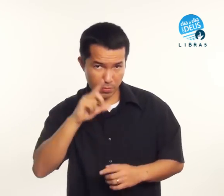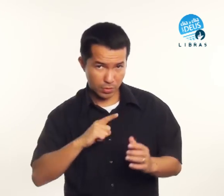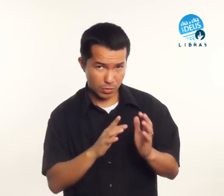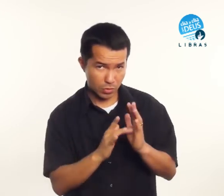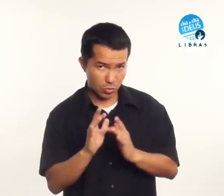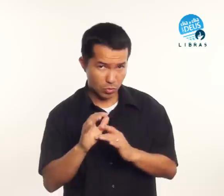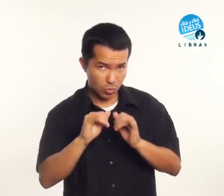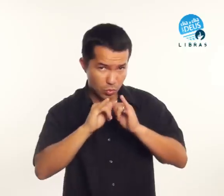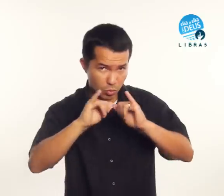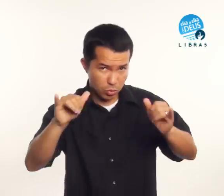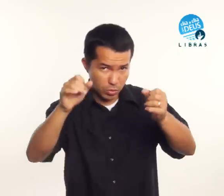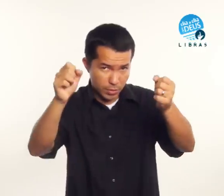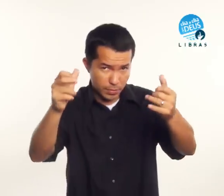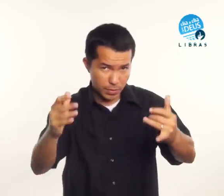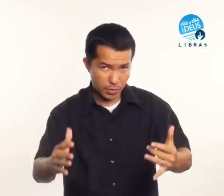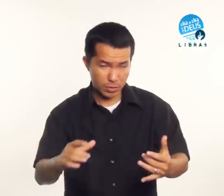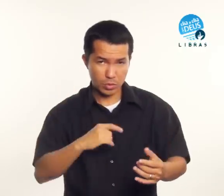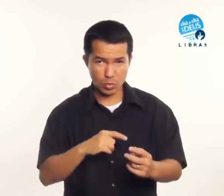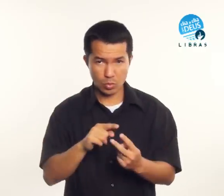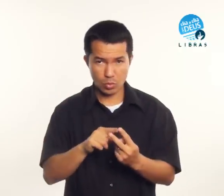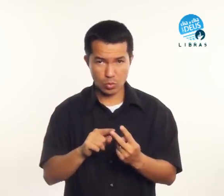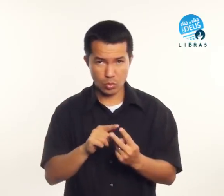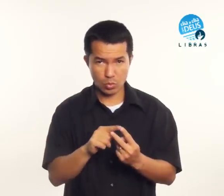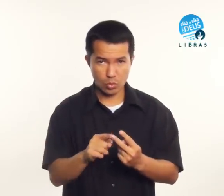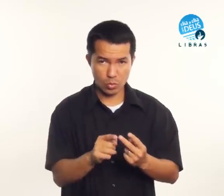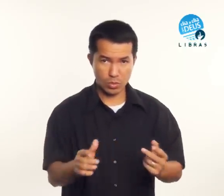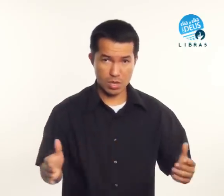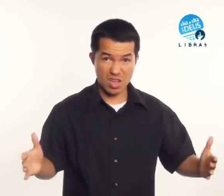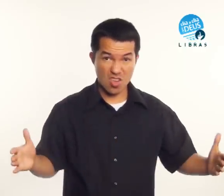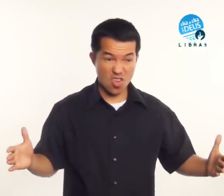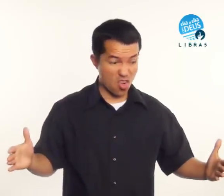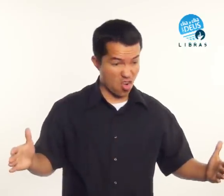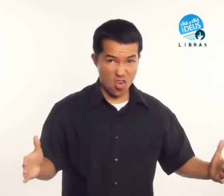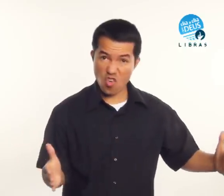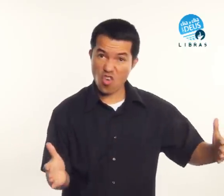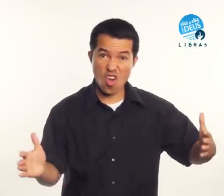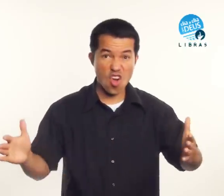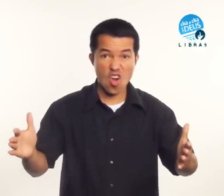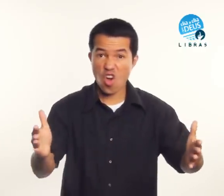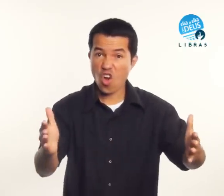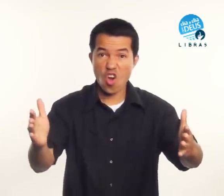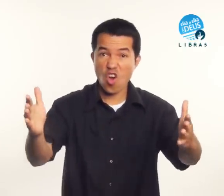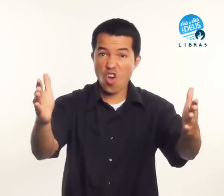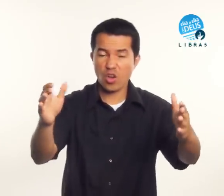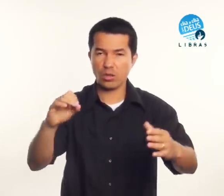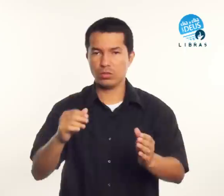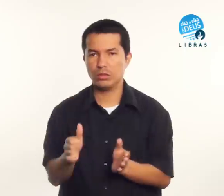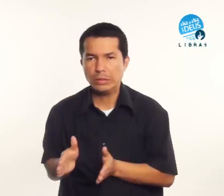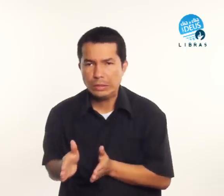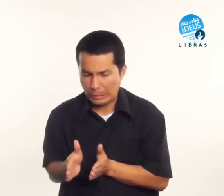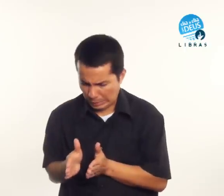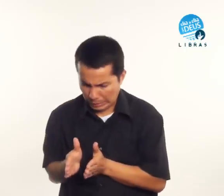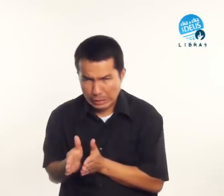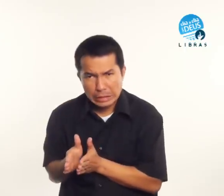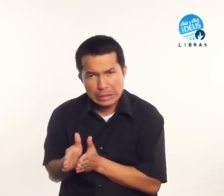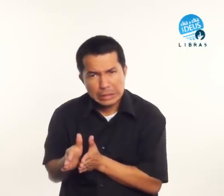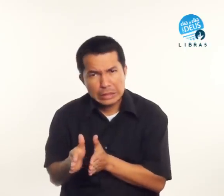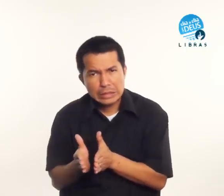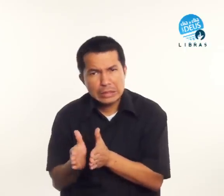estreito, apertado, que é esse de seguir o projeto de Deus para a nossa vida, ou a gente caminha junto